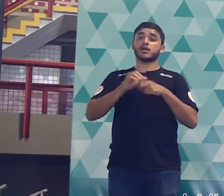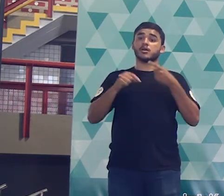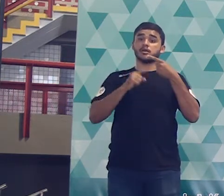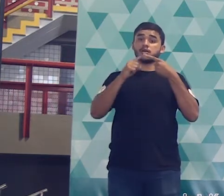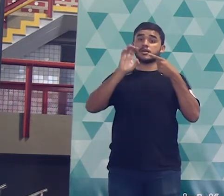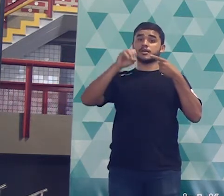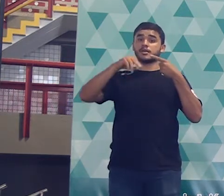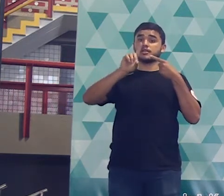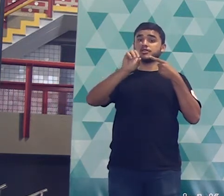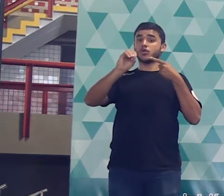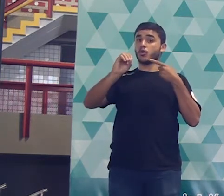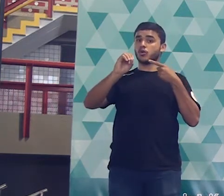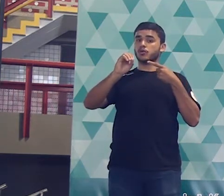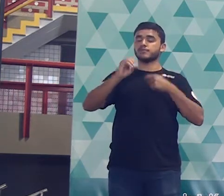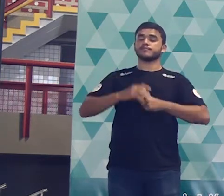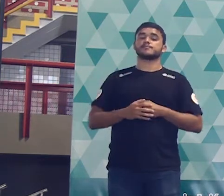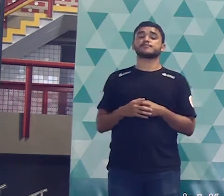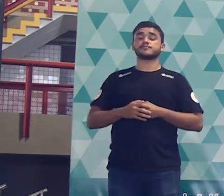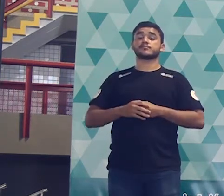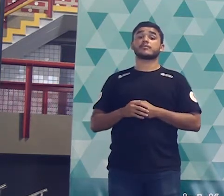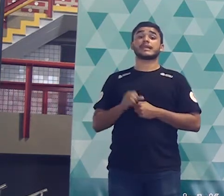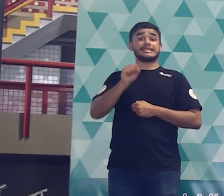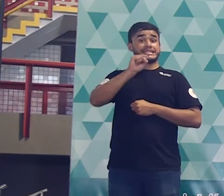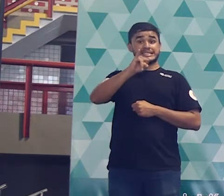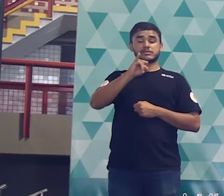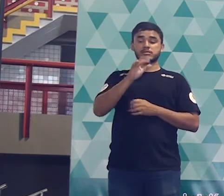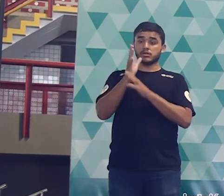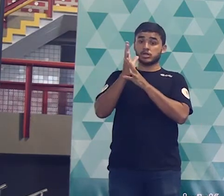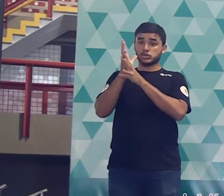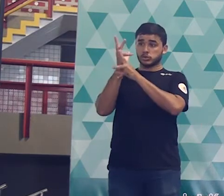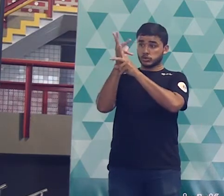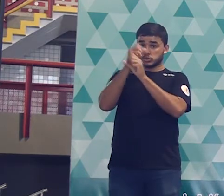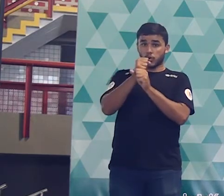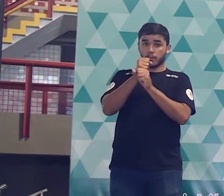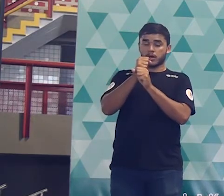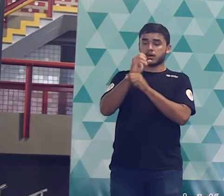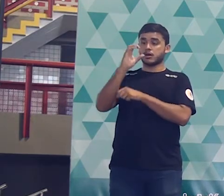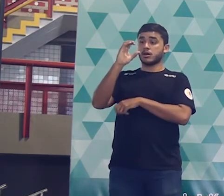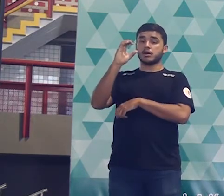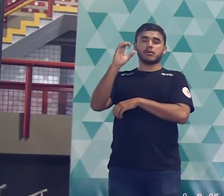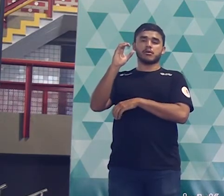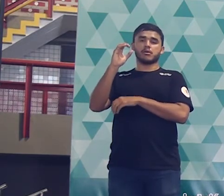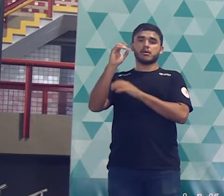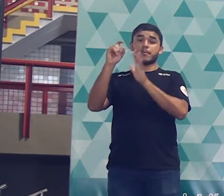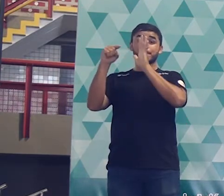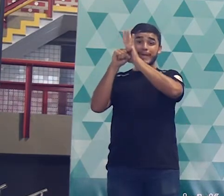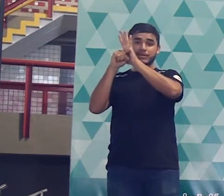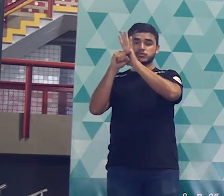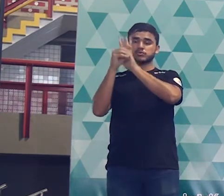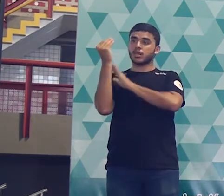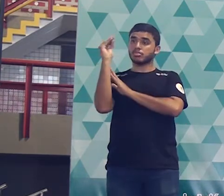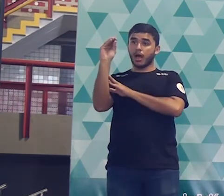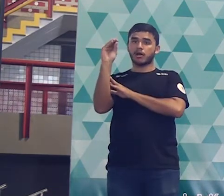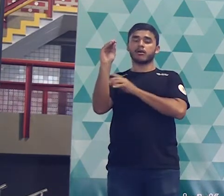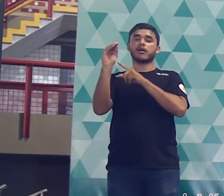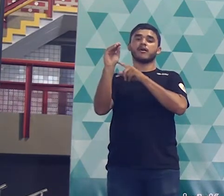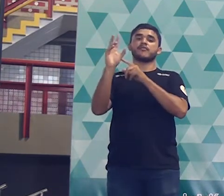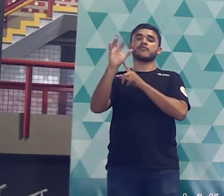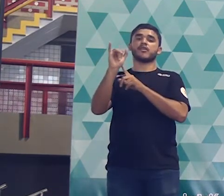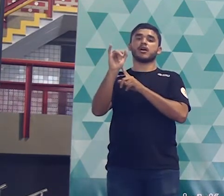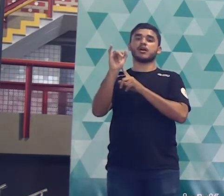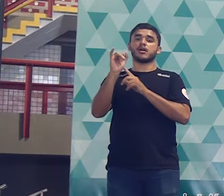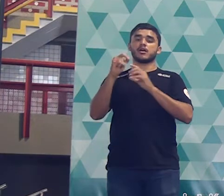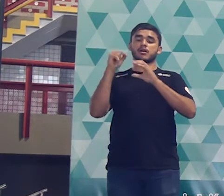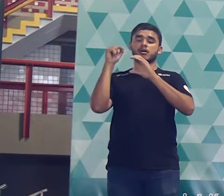ser endotérmica. Se for negativo, é porque liberou calor. E se